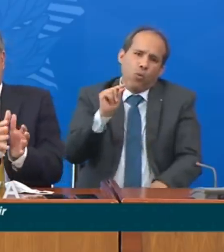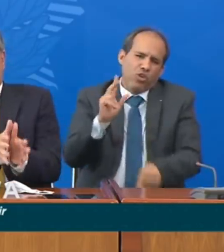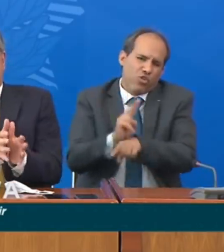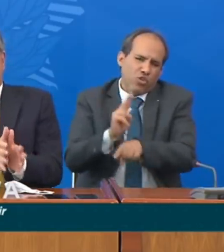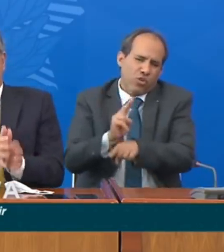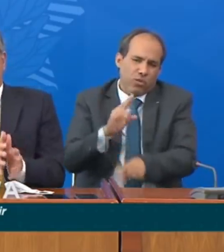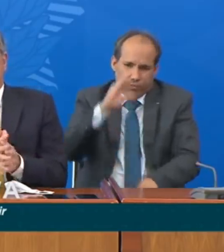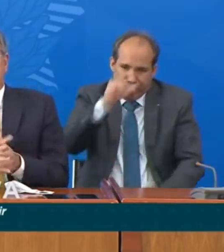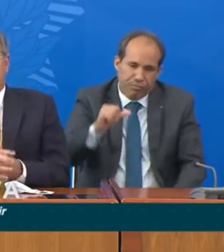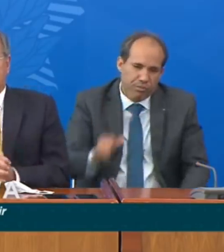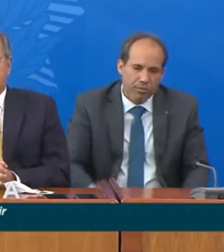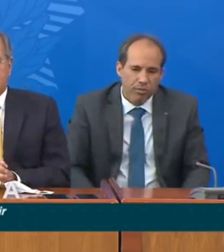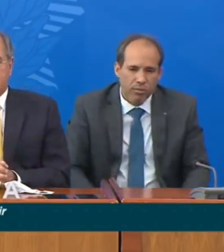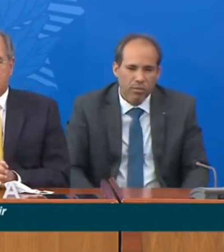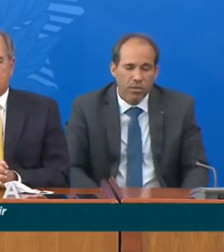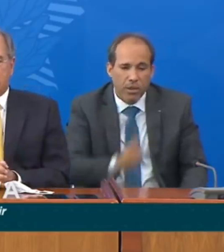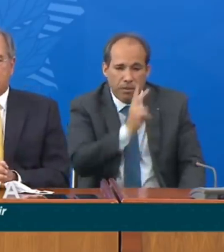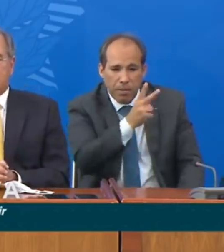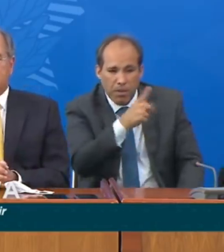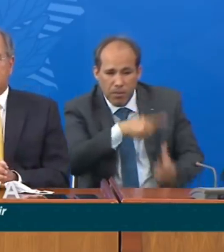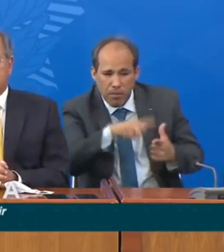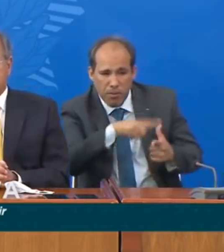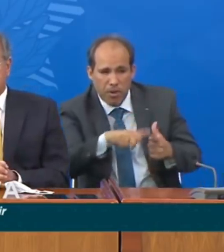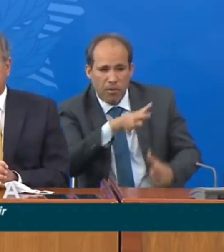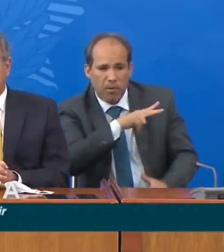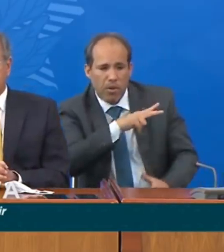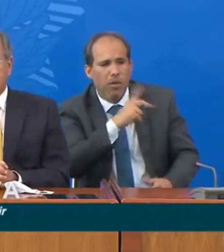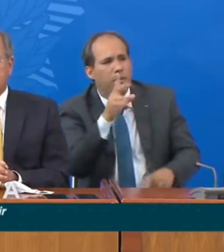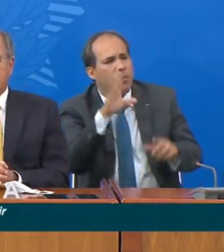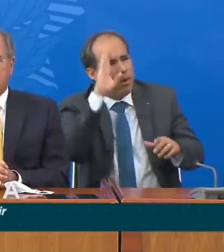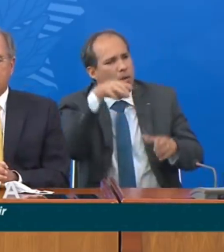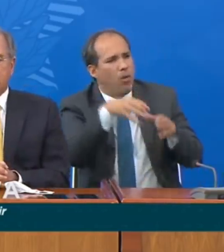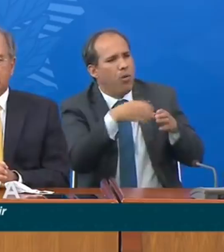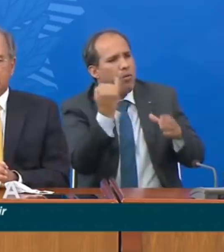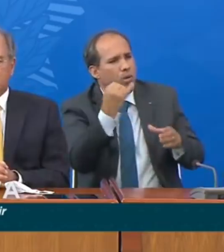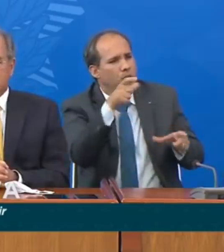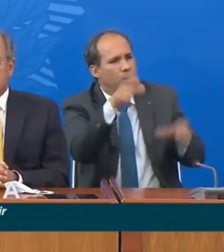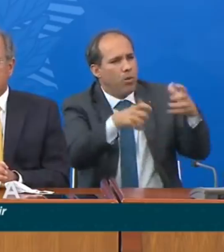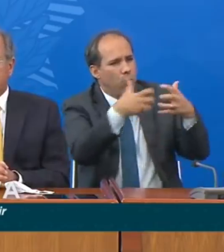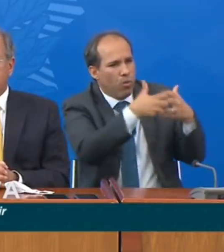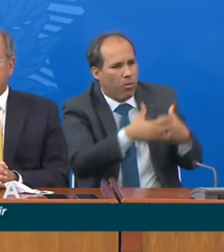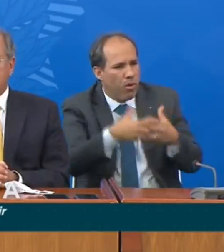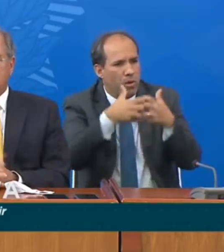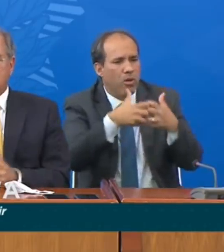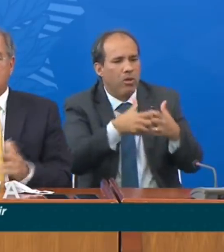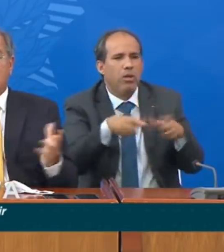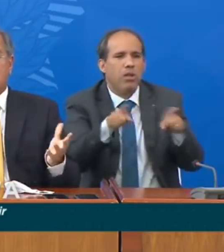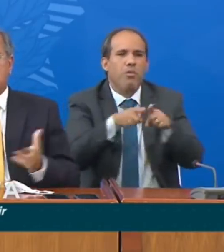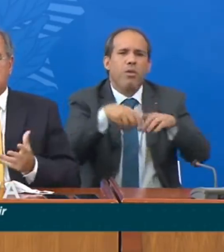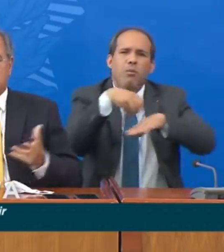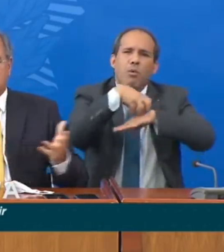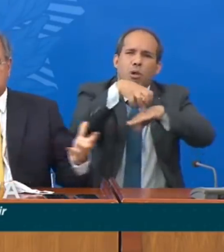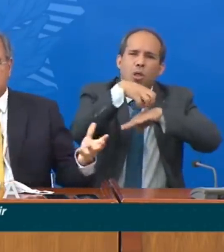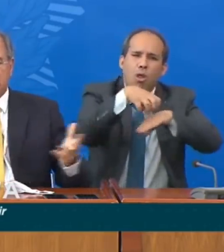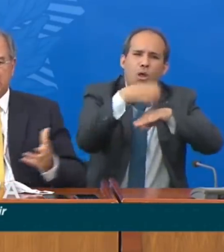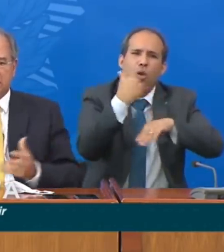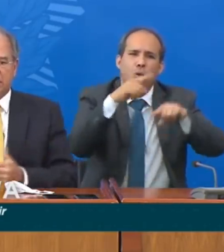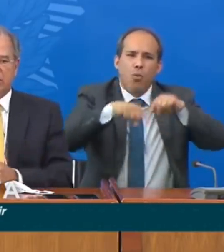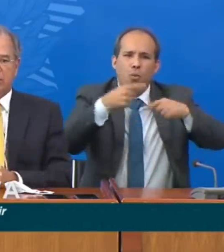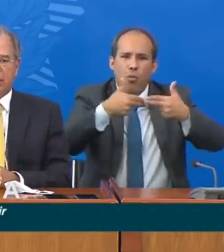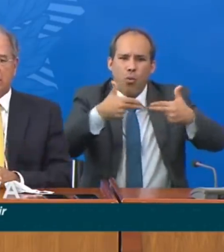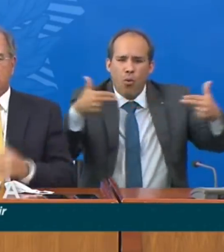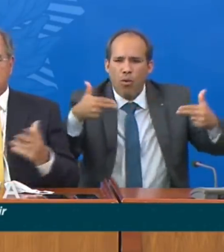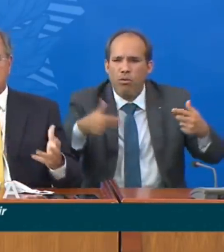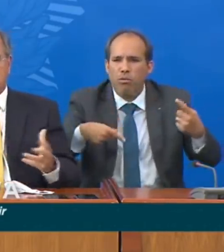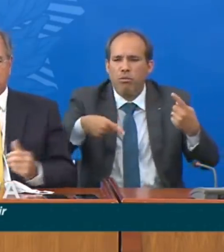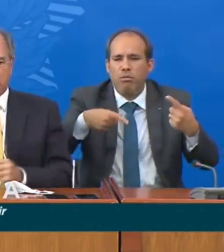Especificamente nesse episódio particular, pela importância dos caminhoneiros, a importância da classe na distribuição dos produtos, na circulação de bens e serviços